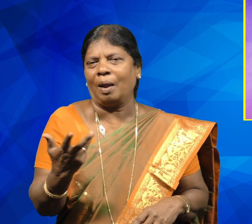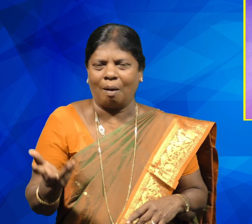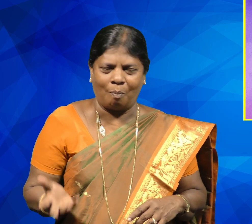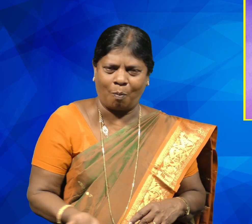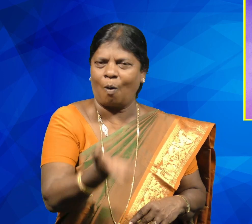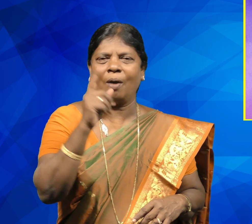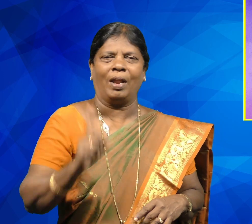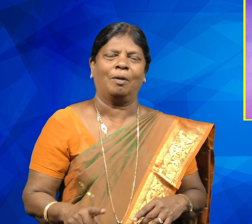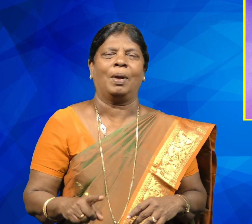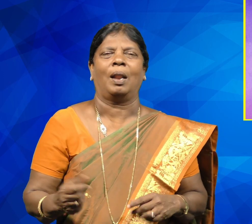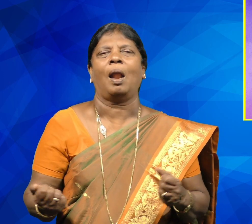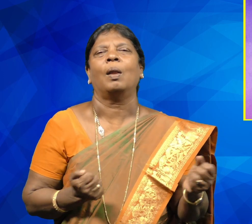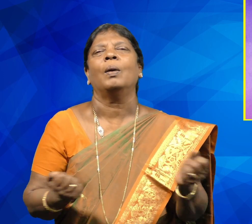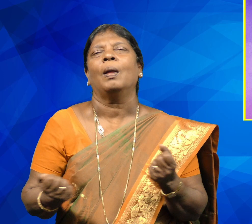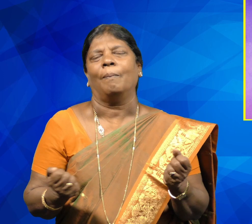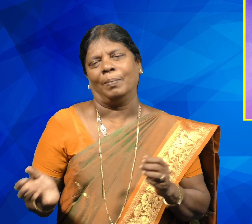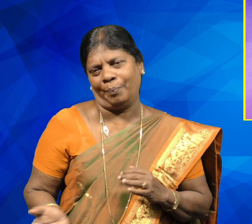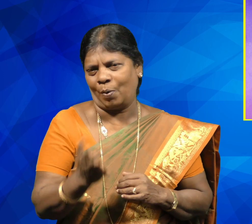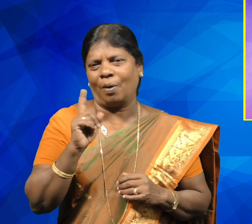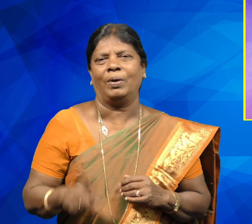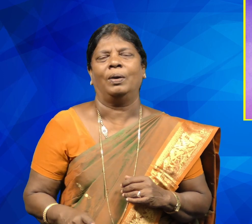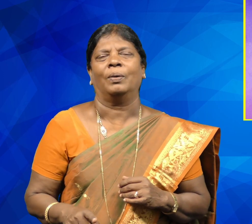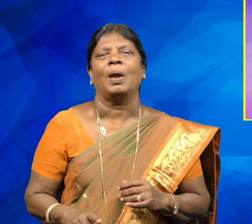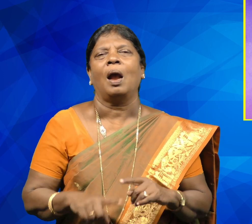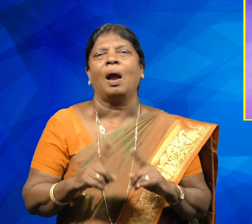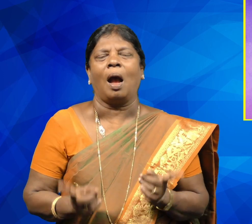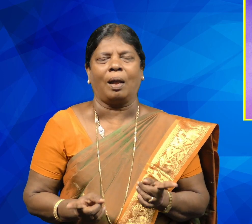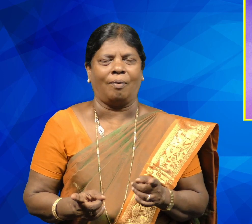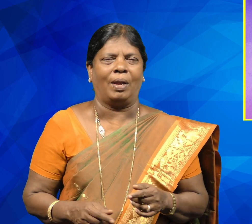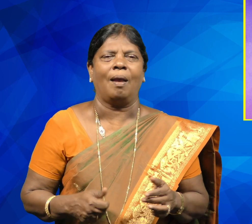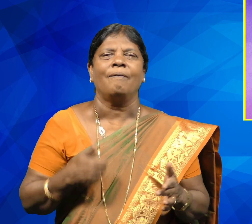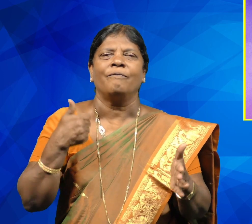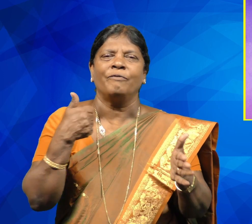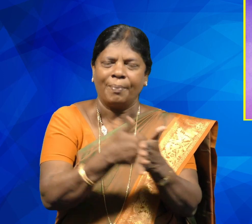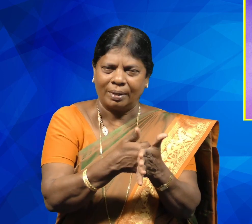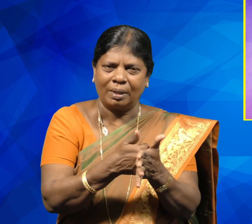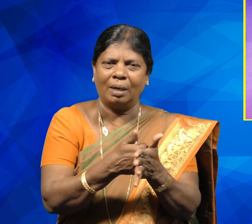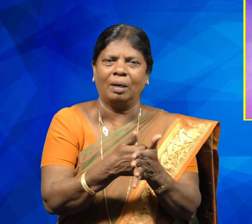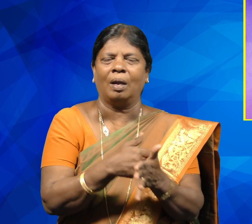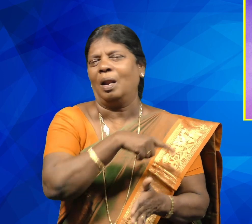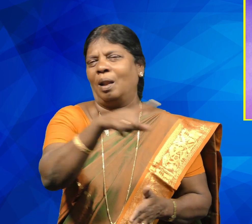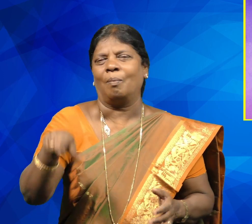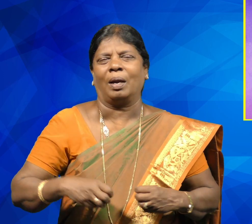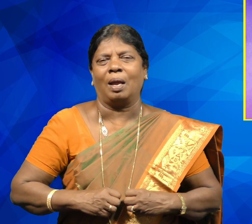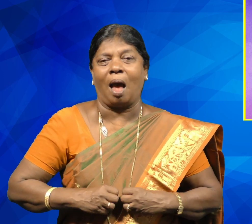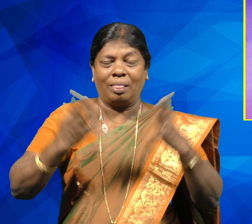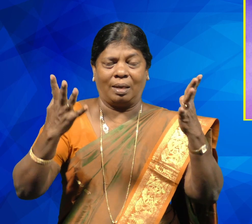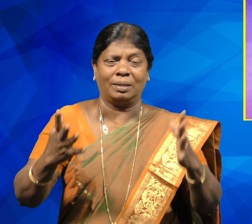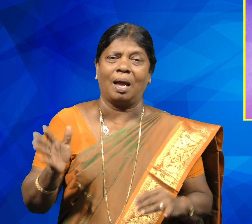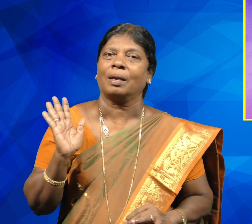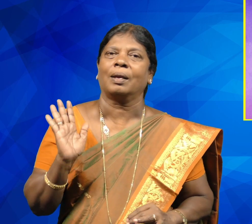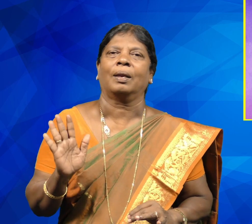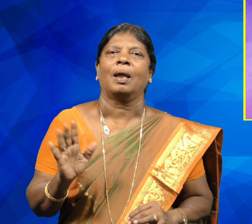பயணங்களுமே விபத்துக்கு சாத்தியமானவைகள் தான். ஆகவே விபத்து என்பது இன்றைக்கு நம்ம எல்லாம்